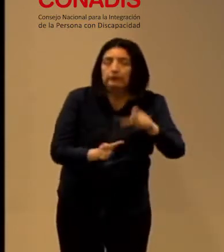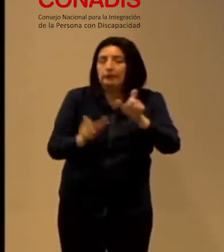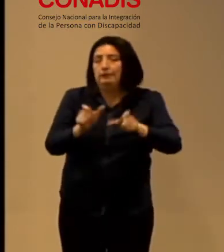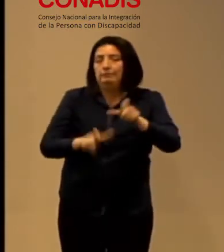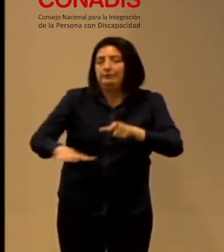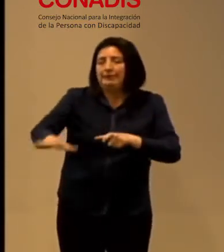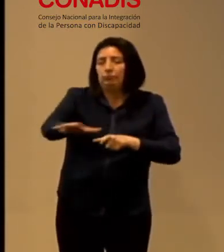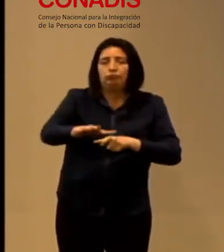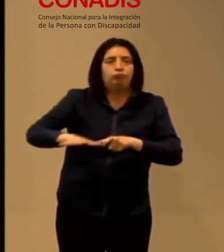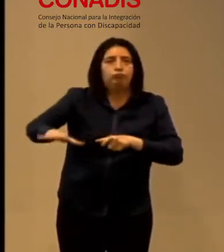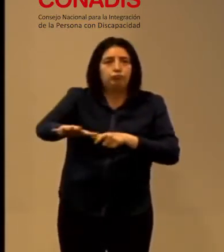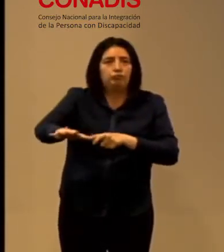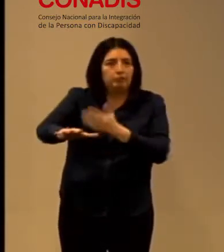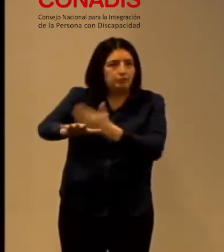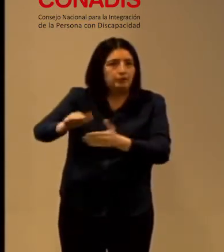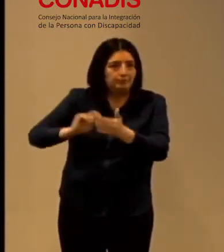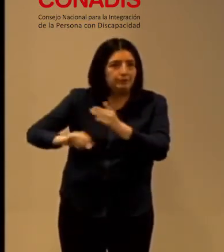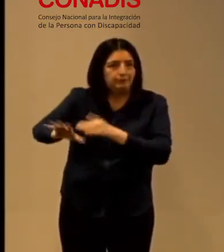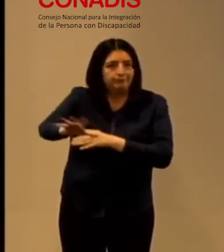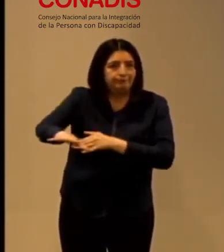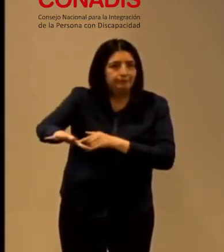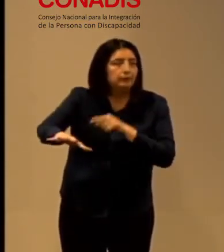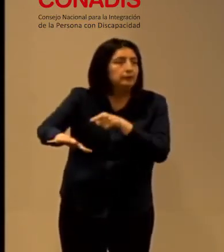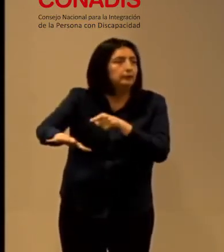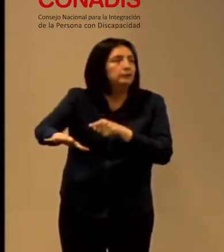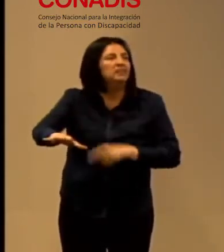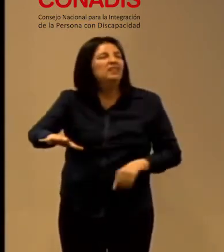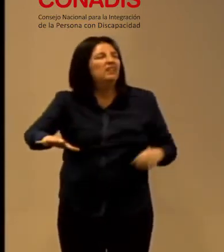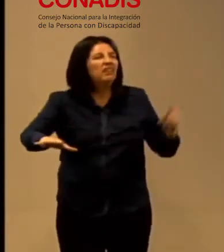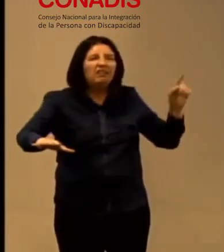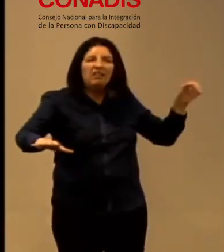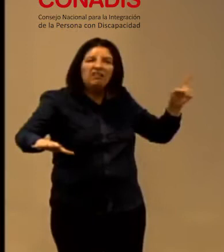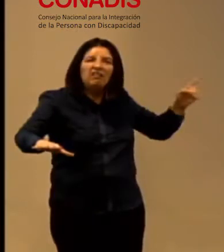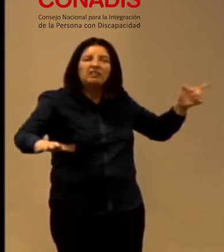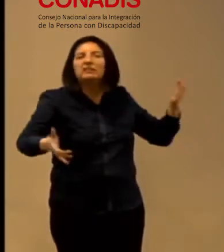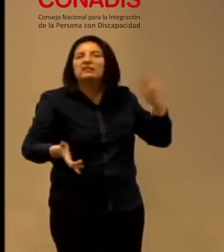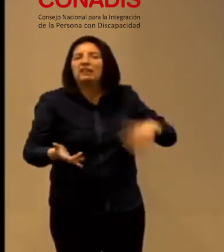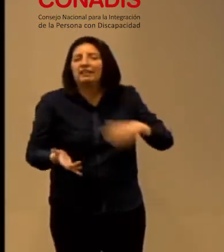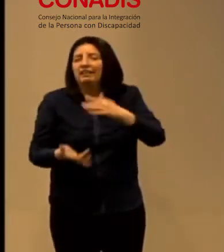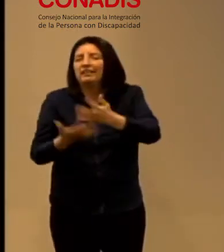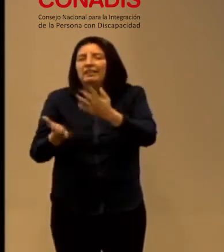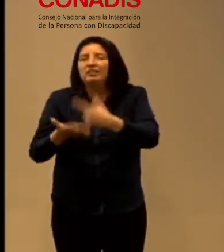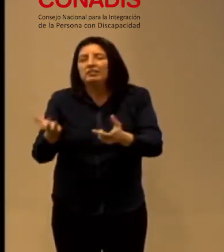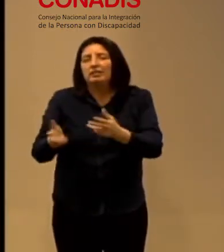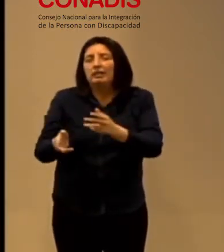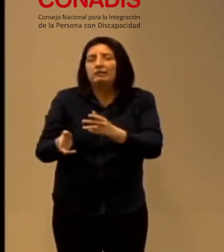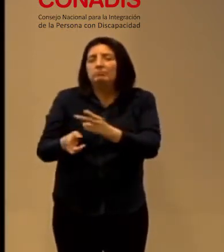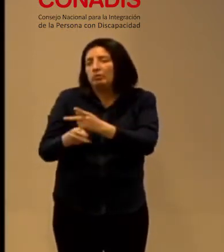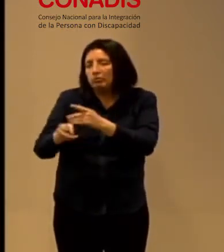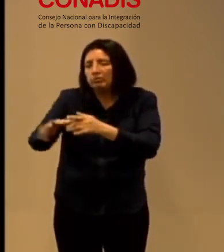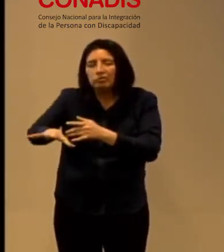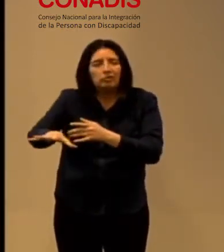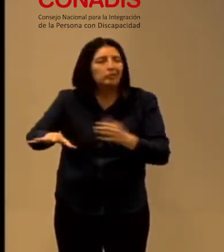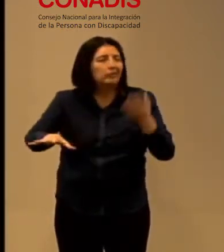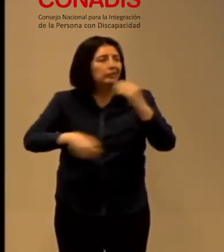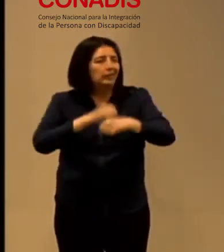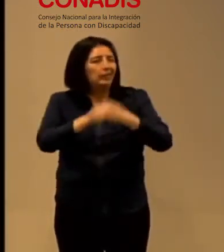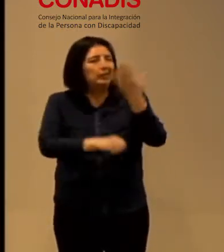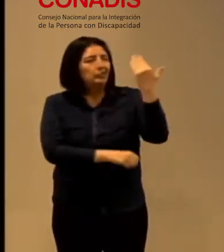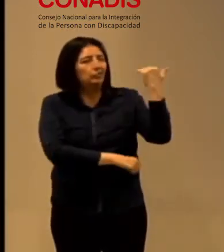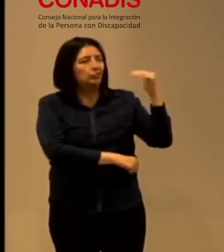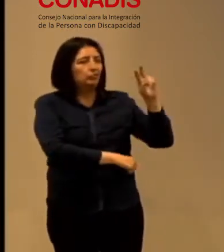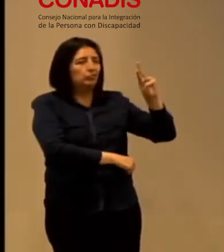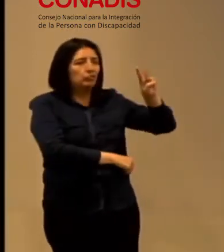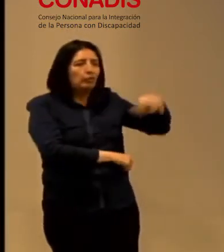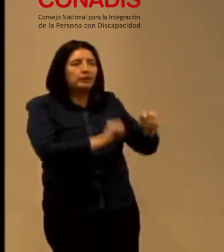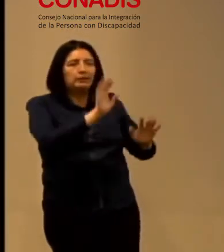población específicamente, ¿sí? Es la beca técnico-productiva para personas con discapacidad, que fue en el año 2015.